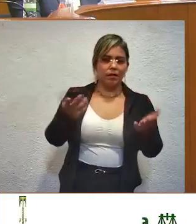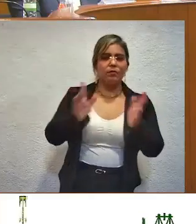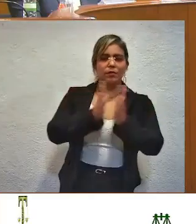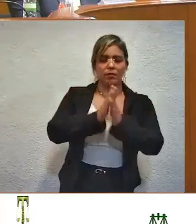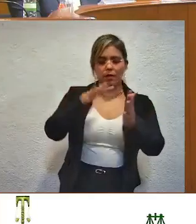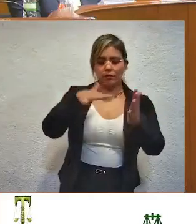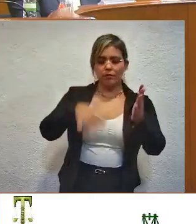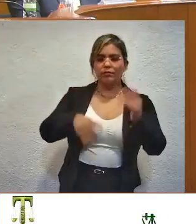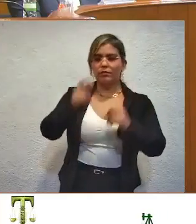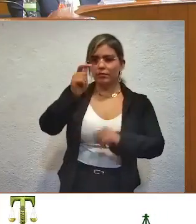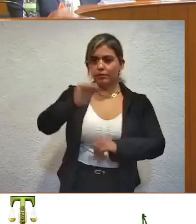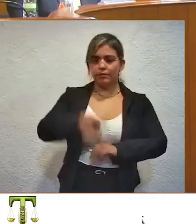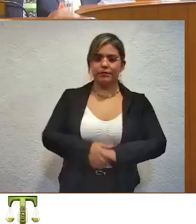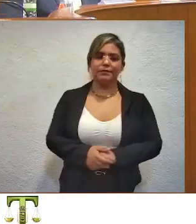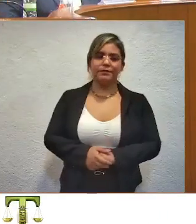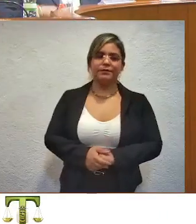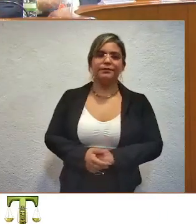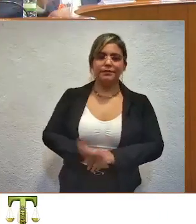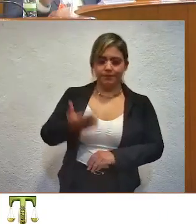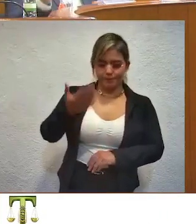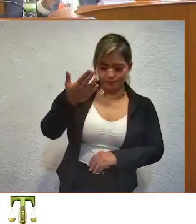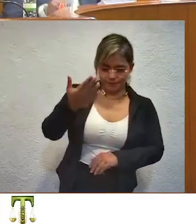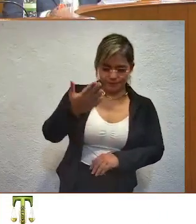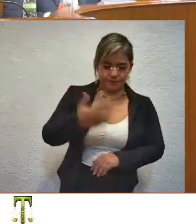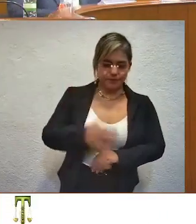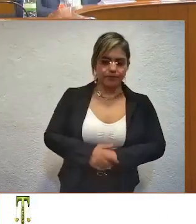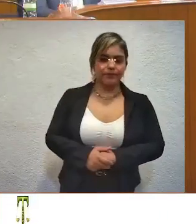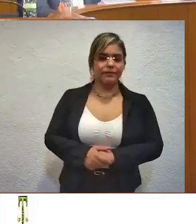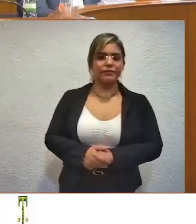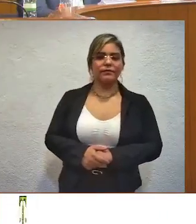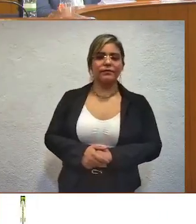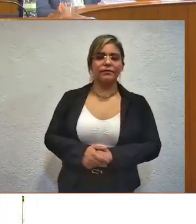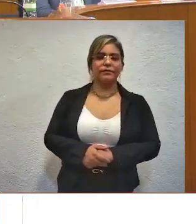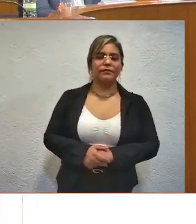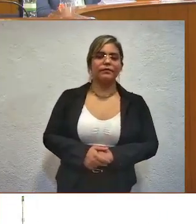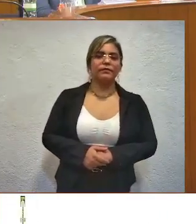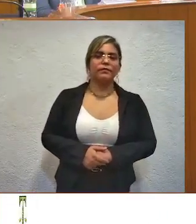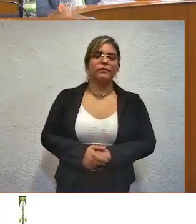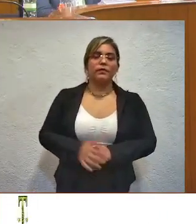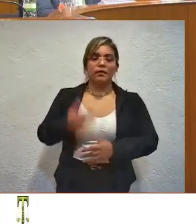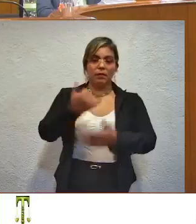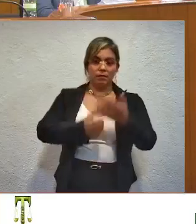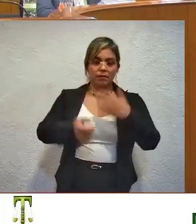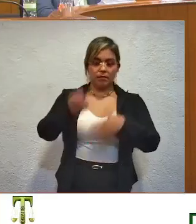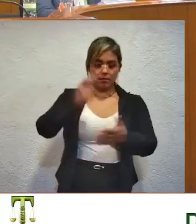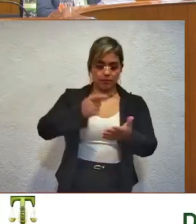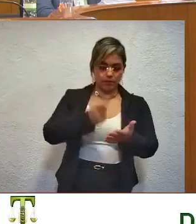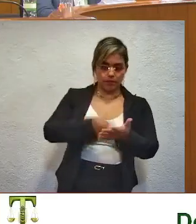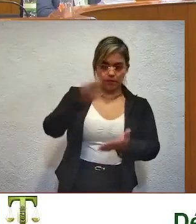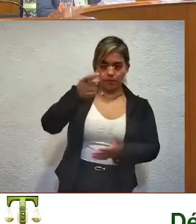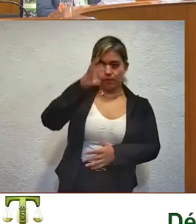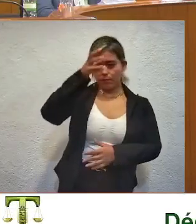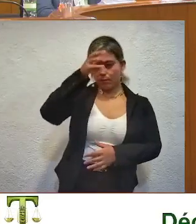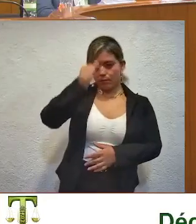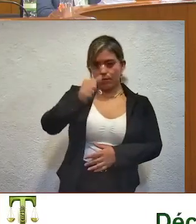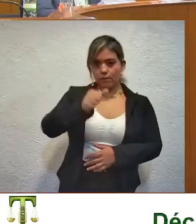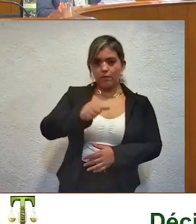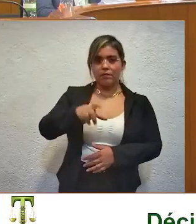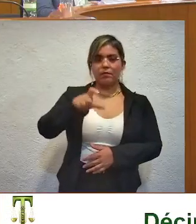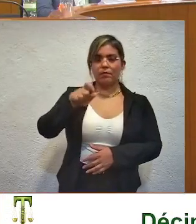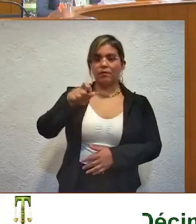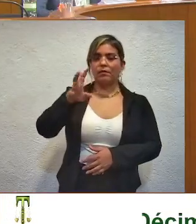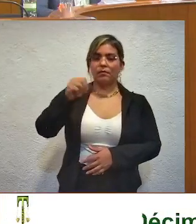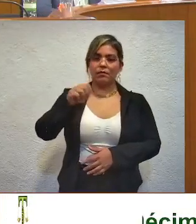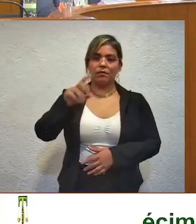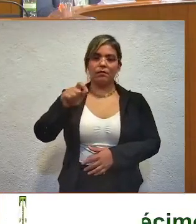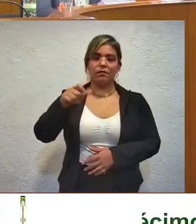cuenta respectiva. Con su autorización, magistrada presidenta, doy cuenta con los proyectos de sentencia, convenio, instituto, números 29 y